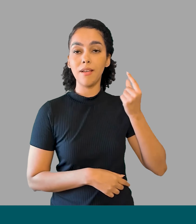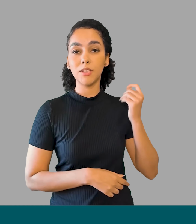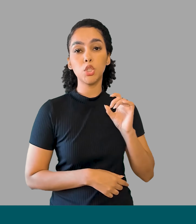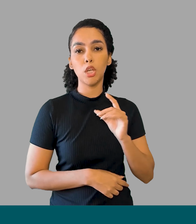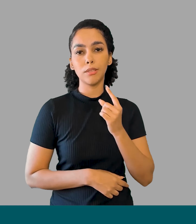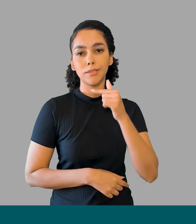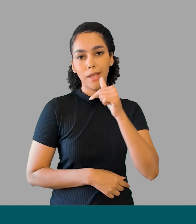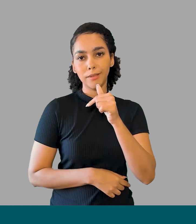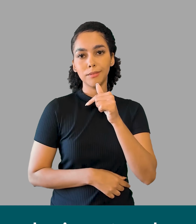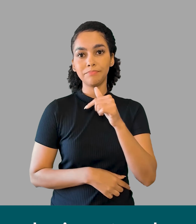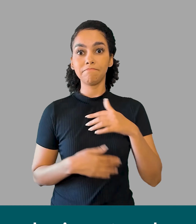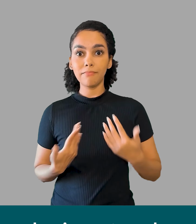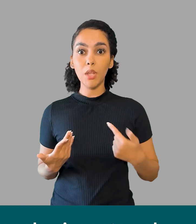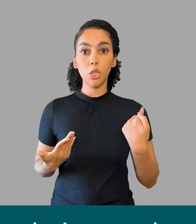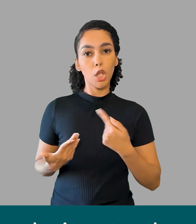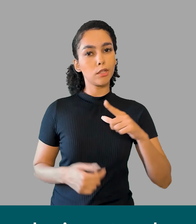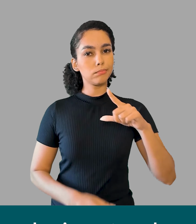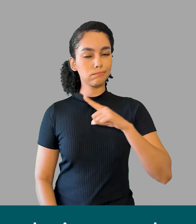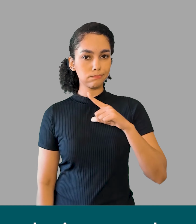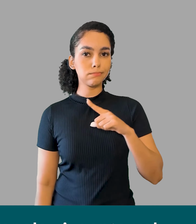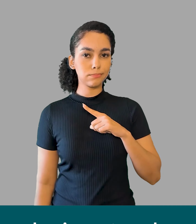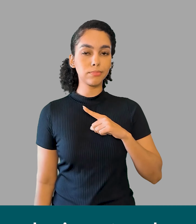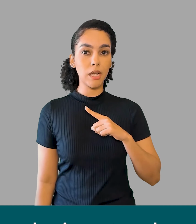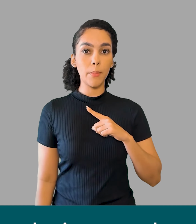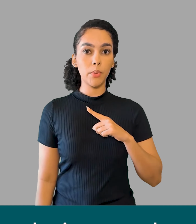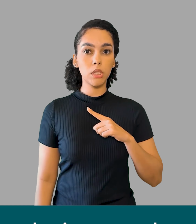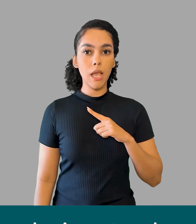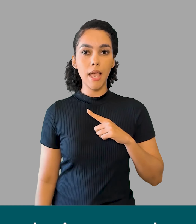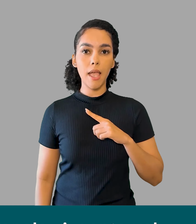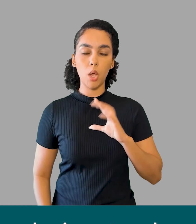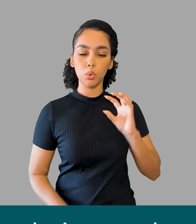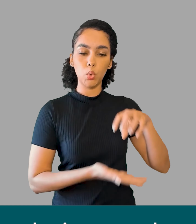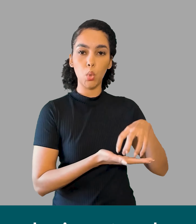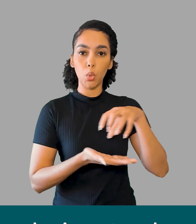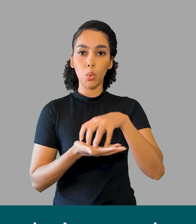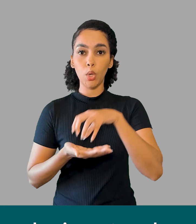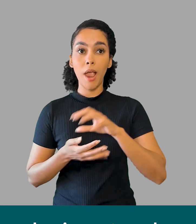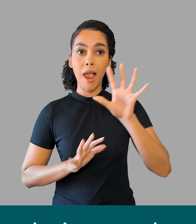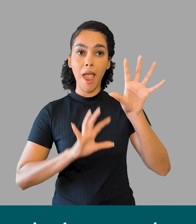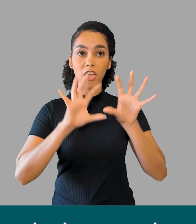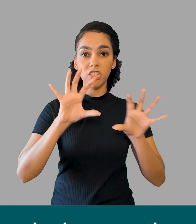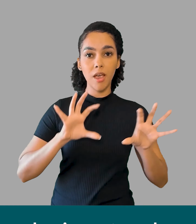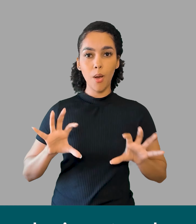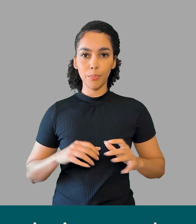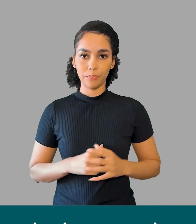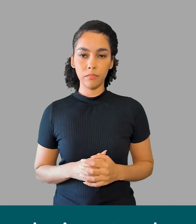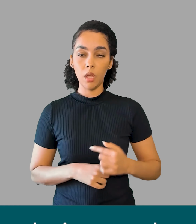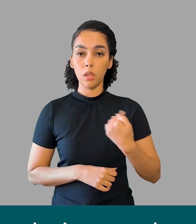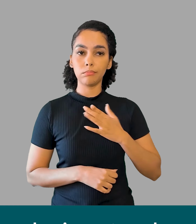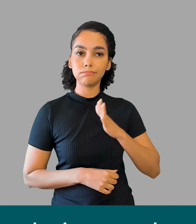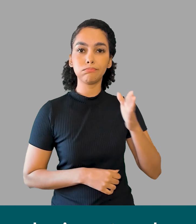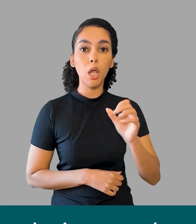que eram antigamente, a gente vai ter os núcleos regionais. A gente vai até a